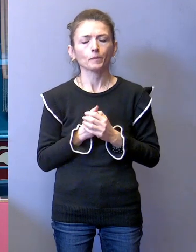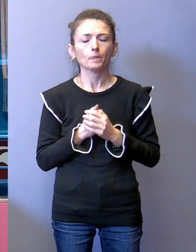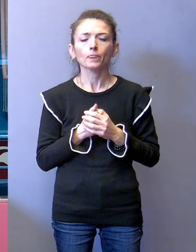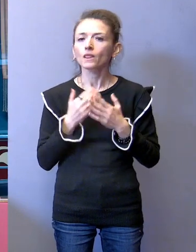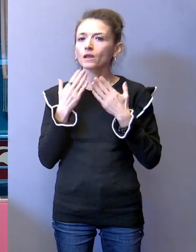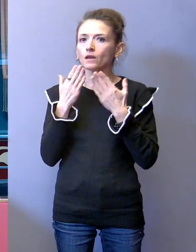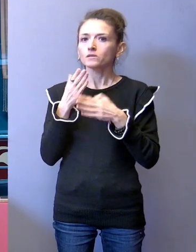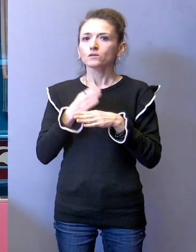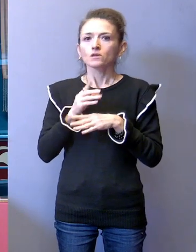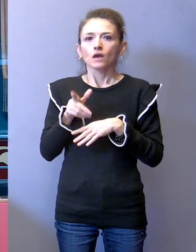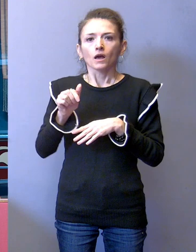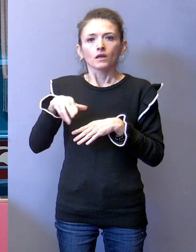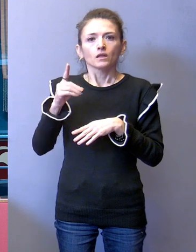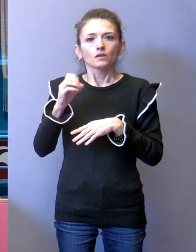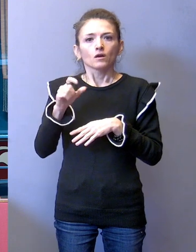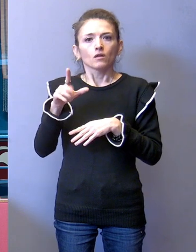Gandolfo